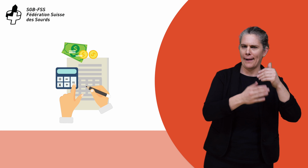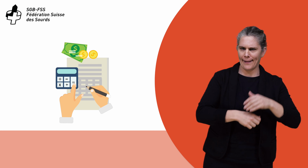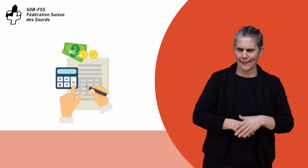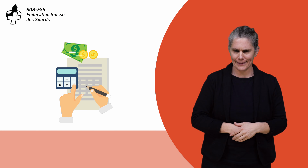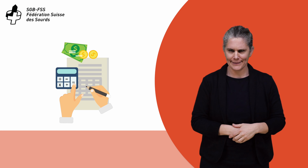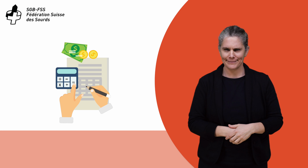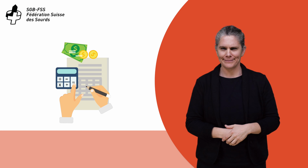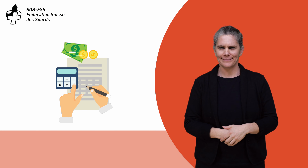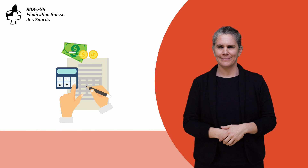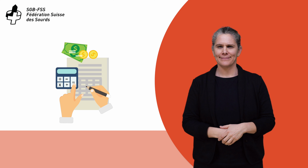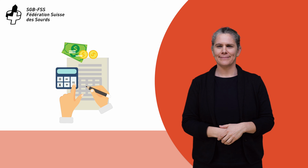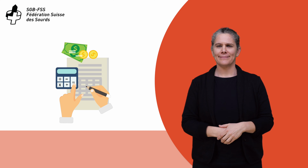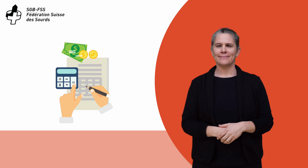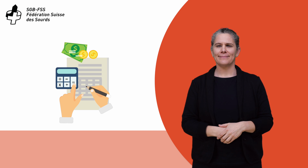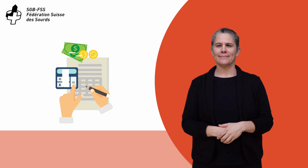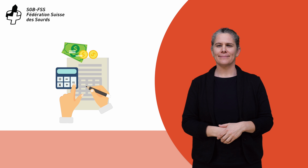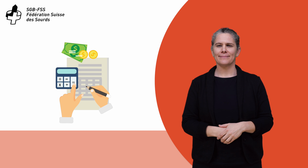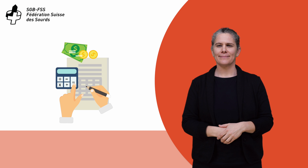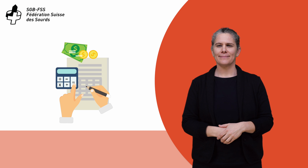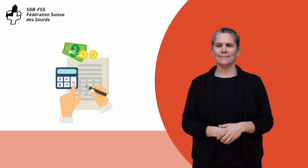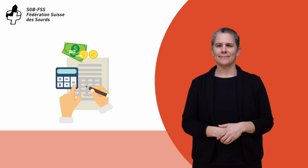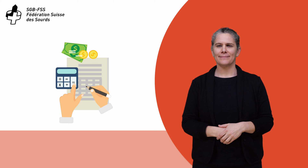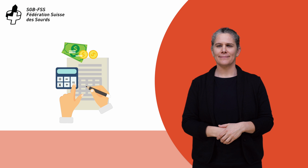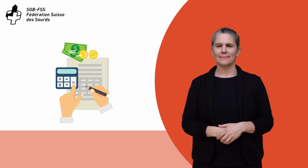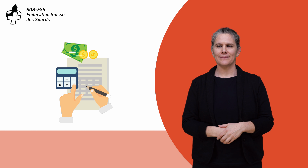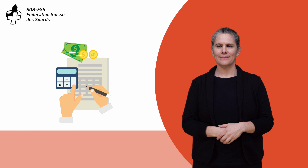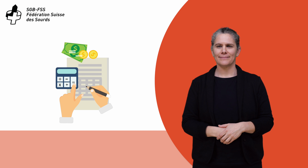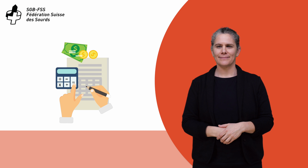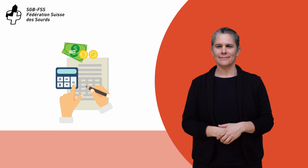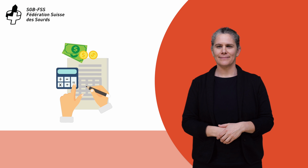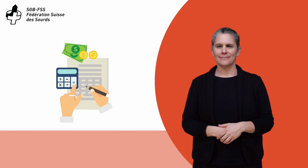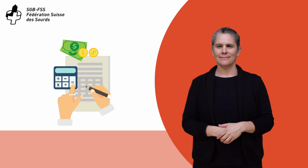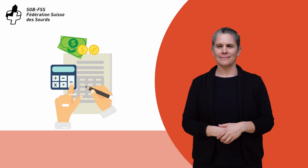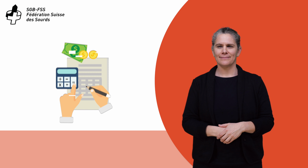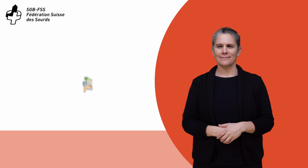facture pour les interprètes en langue des signes parvienne finalement au bon endroit.